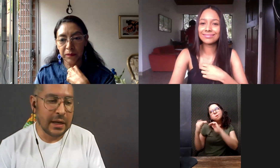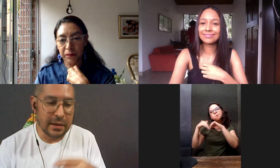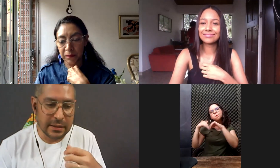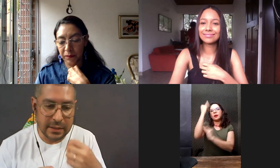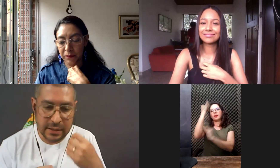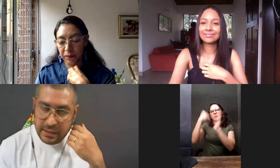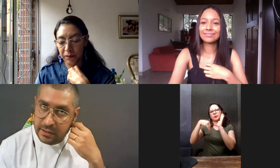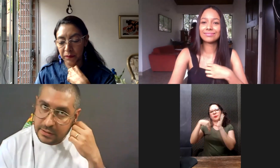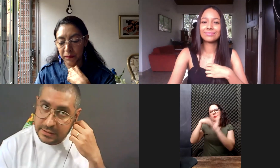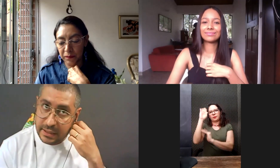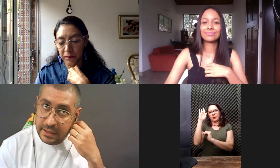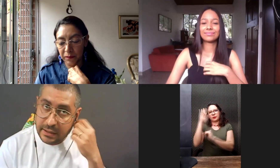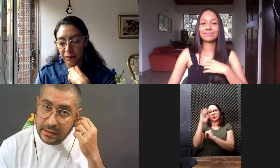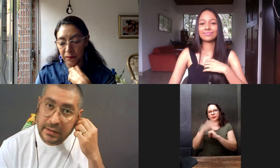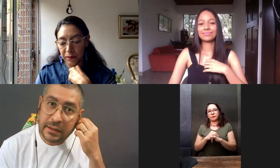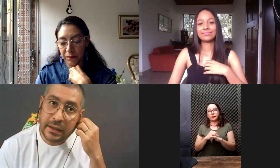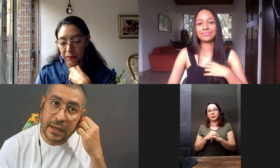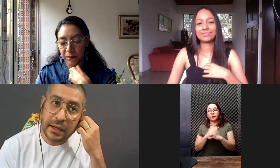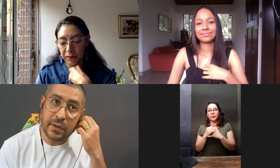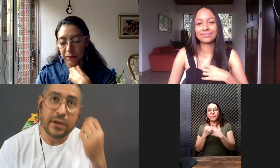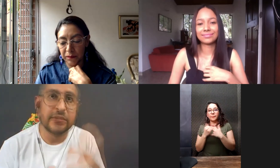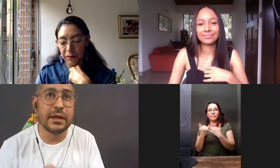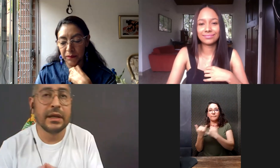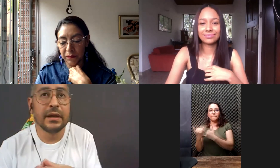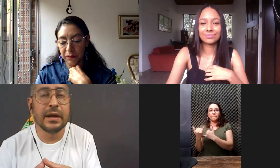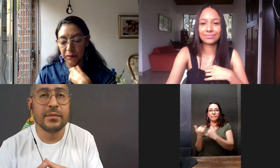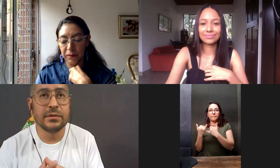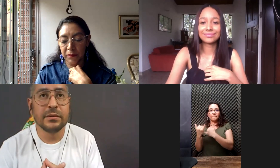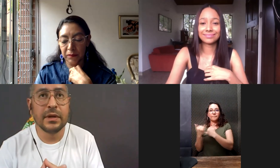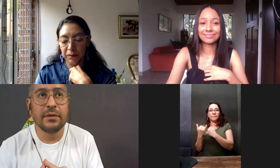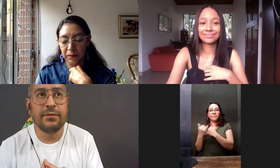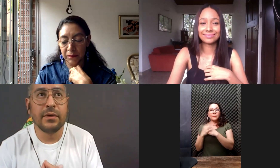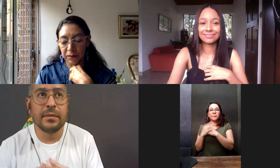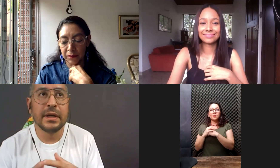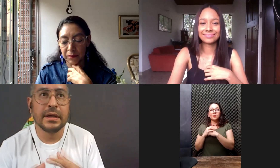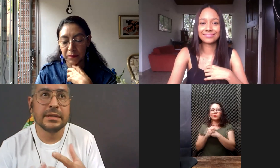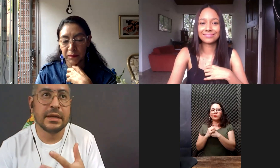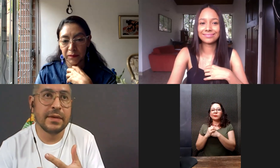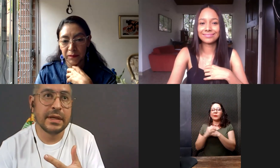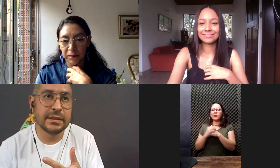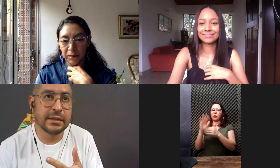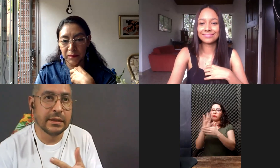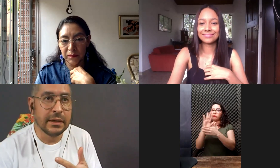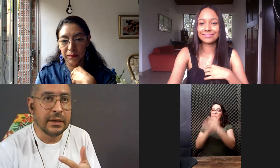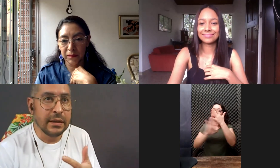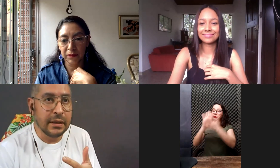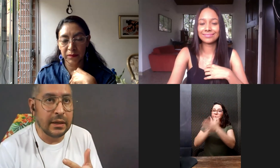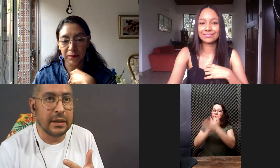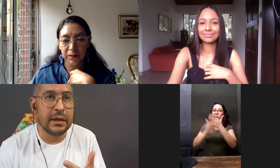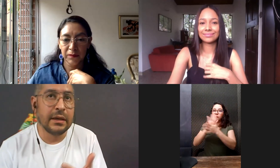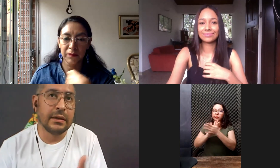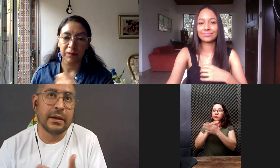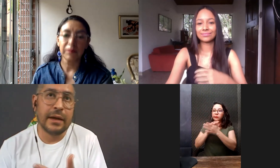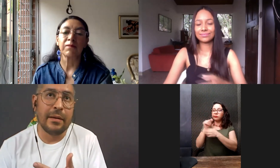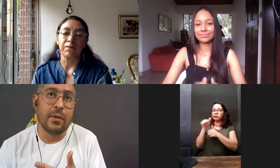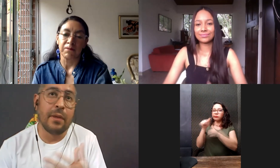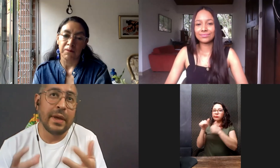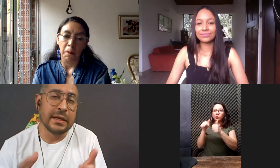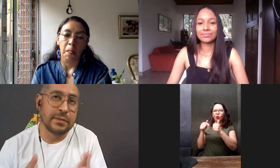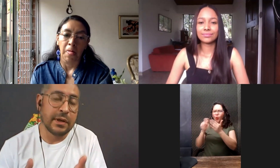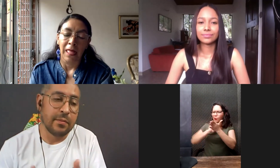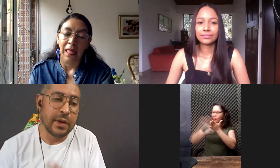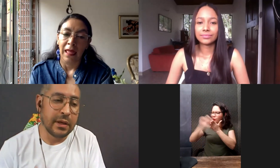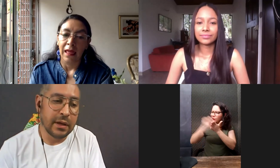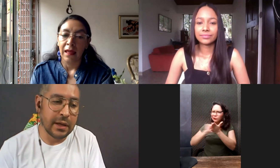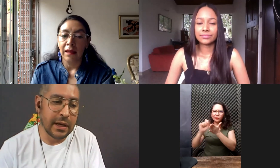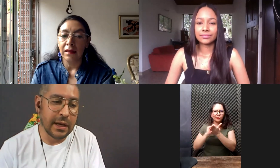que la lengua de señas, al no estar o al no tener, digamos, una forma de escribirse, o apenas,